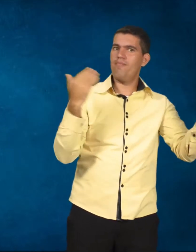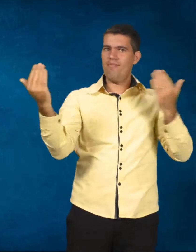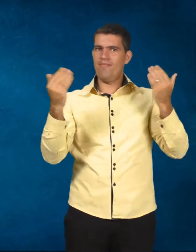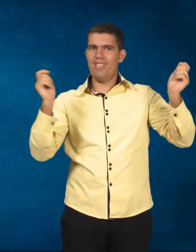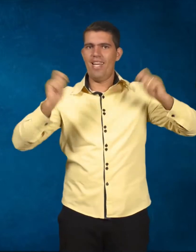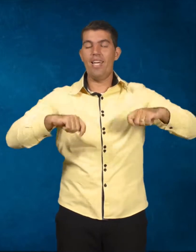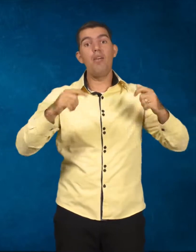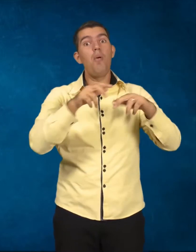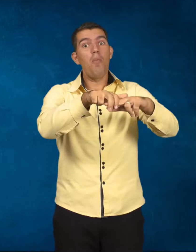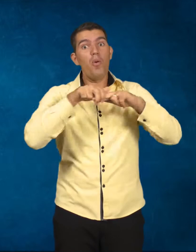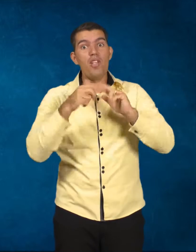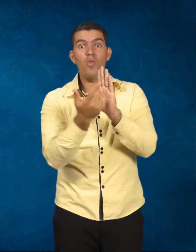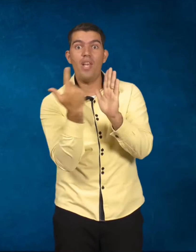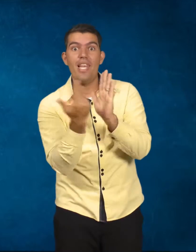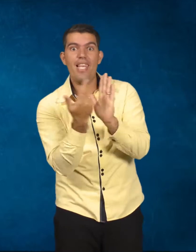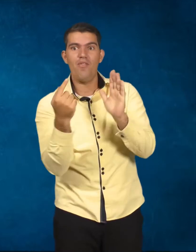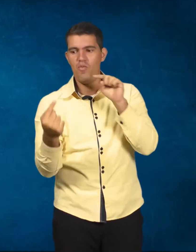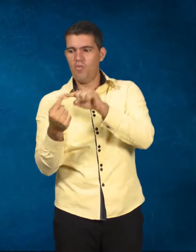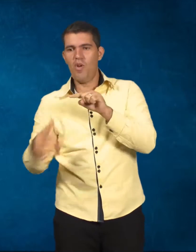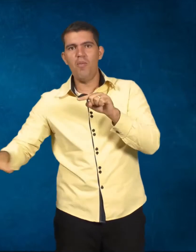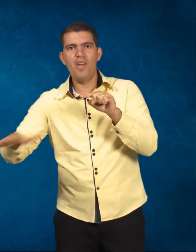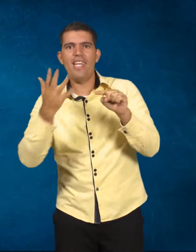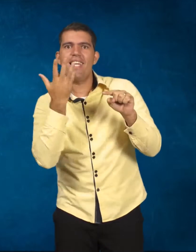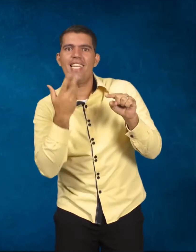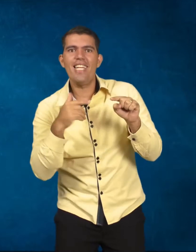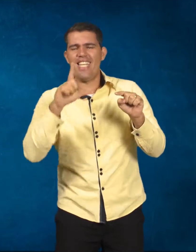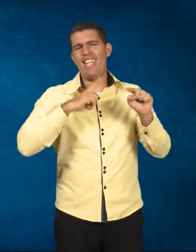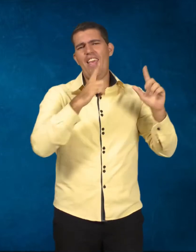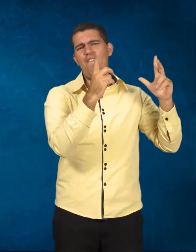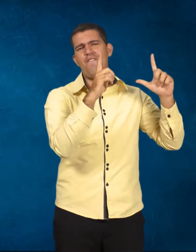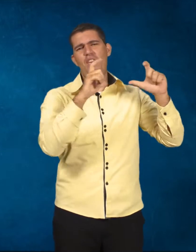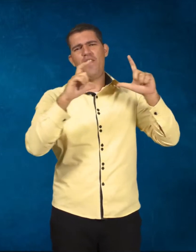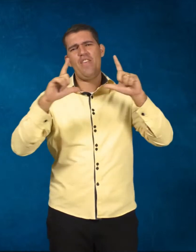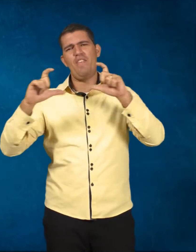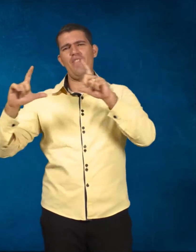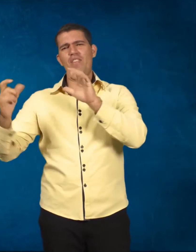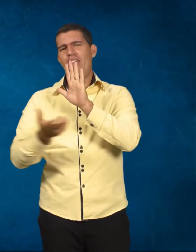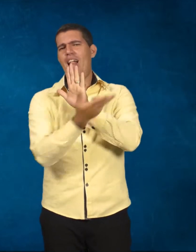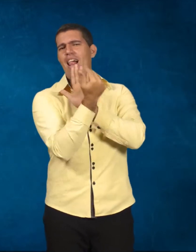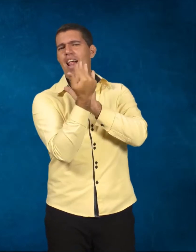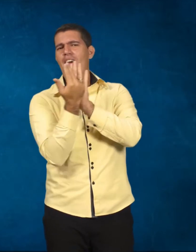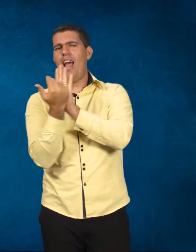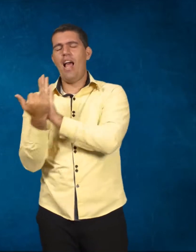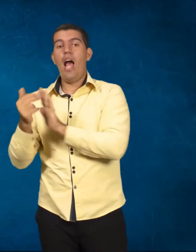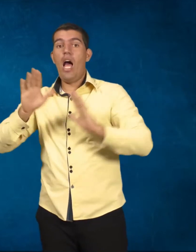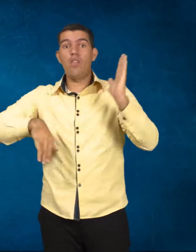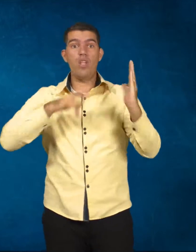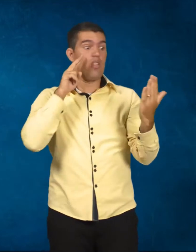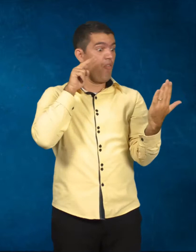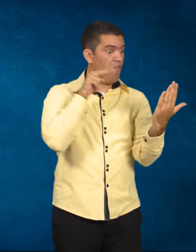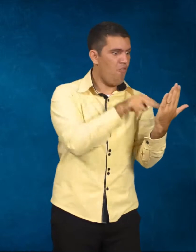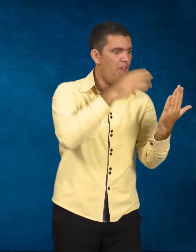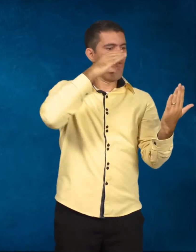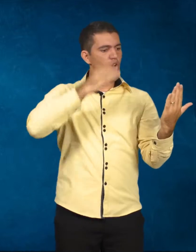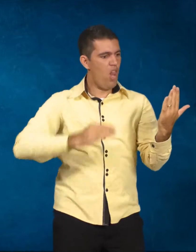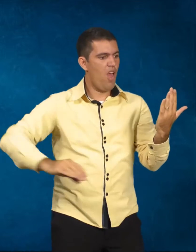infantis apresentam muitas ilustrações. Talvez uma criança não tenha oportunidade de ver um elefante real, mas